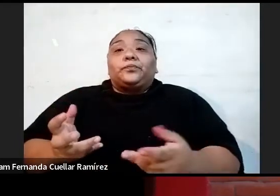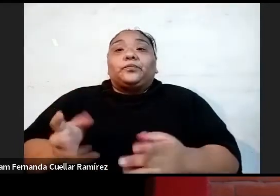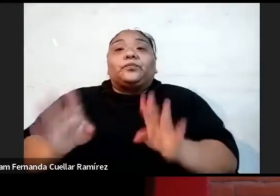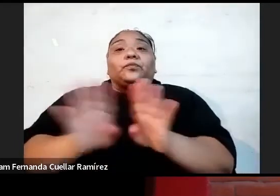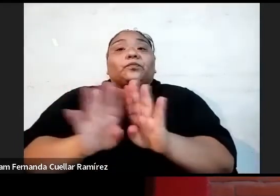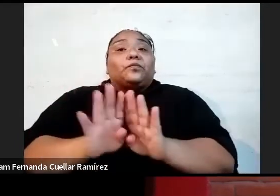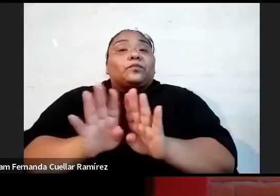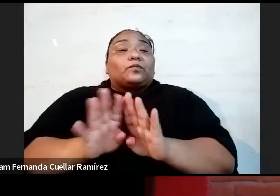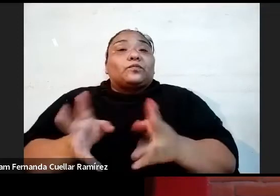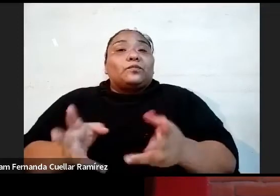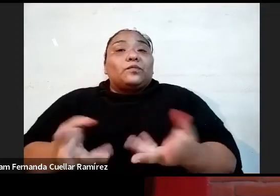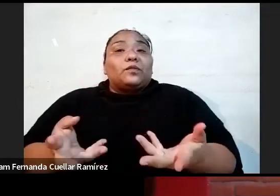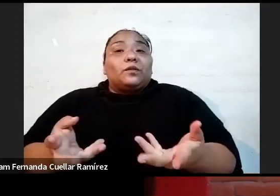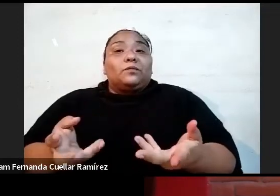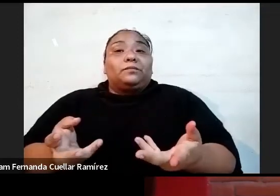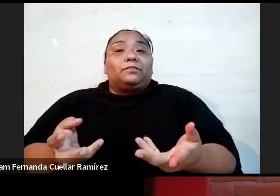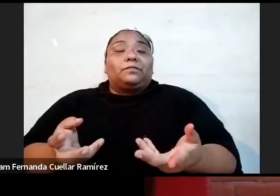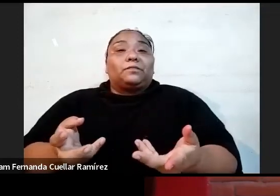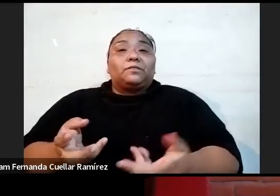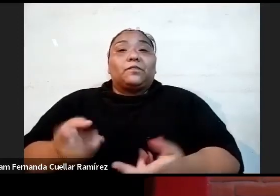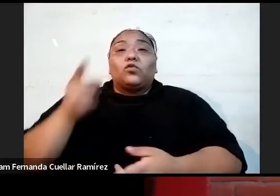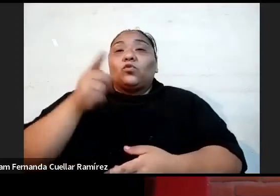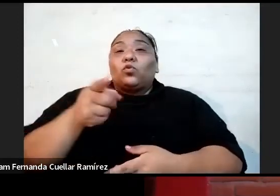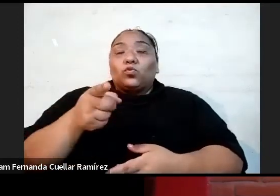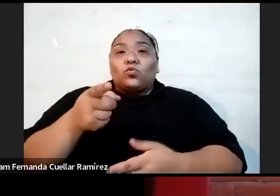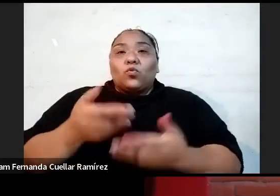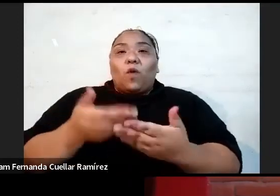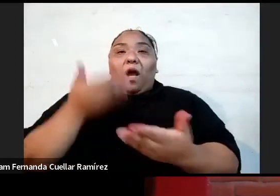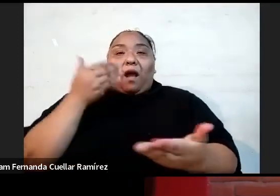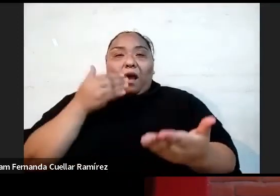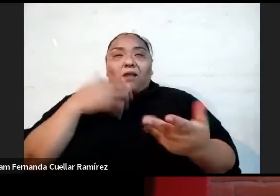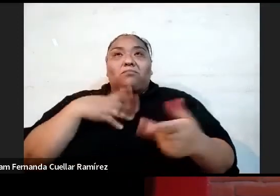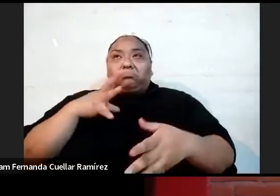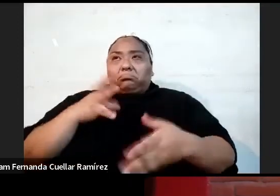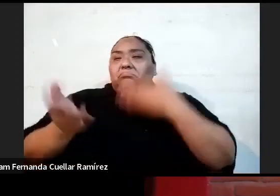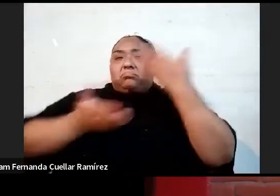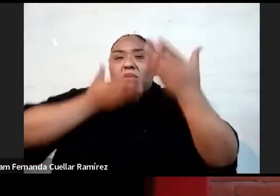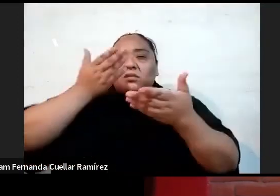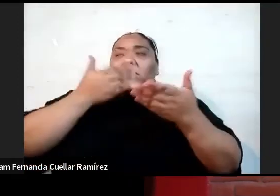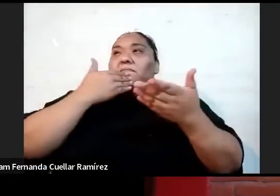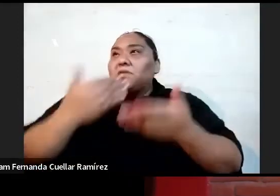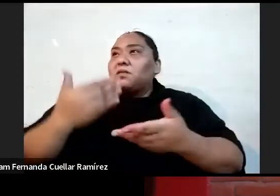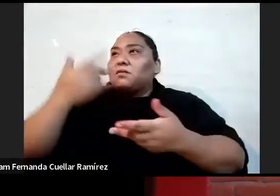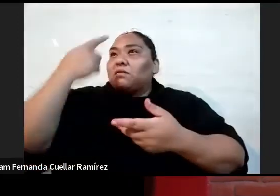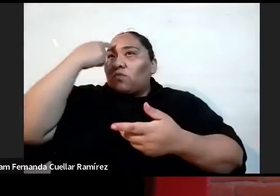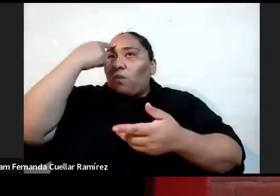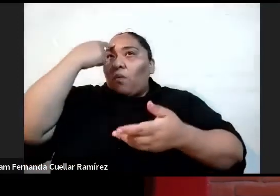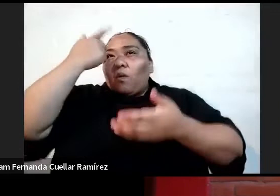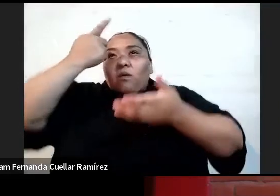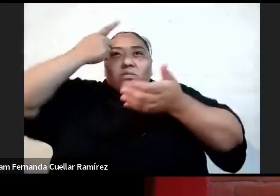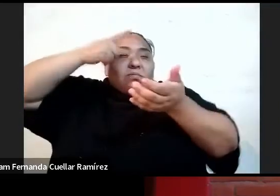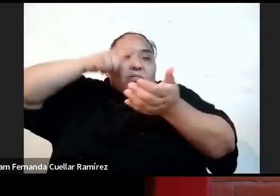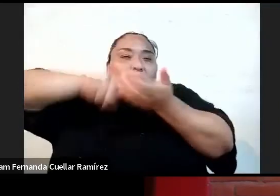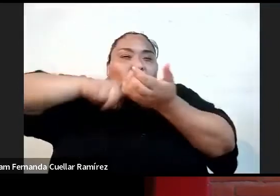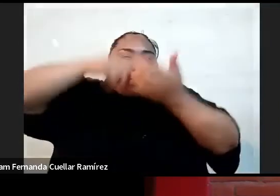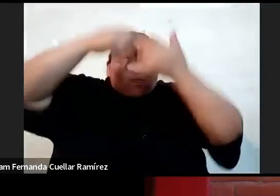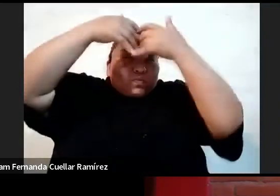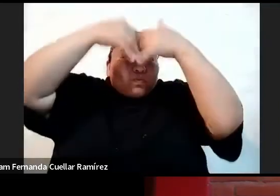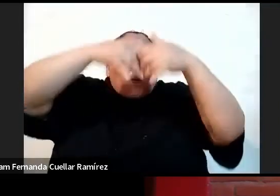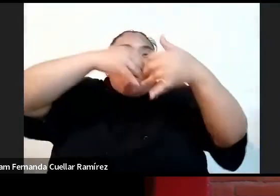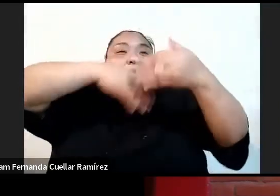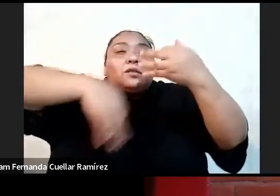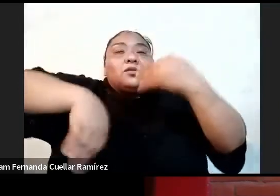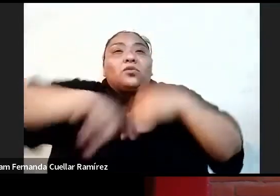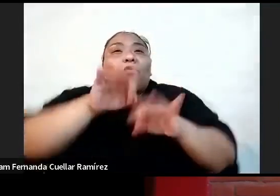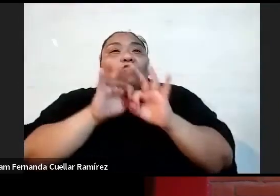¿Cómo has construido justo esta forma de expresión y que, bueno, finalmente, pues, a todos